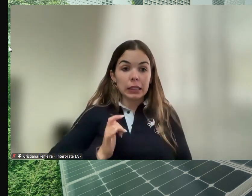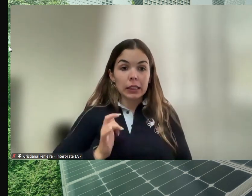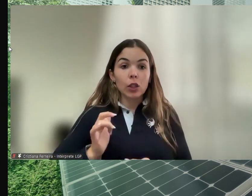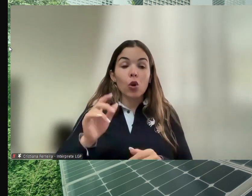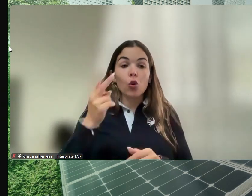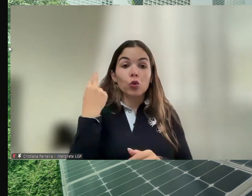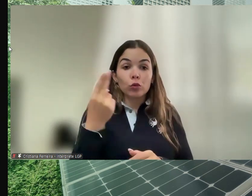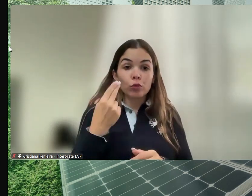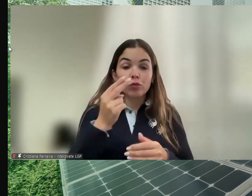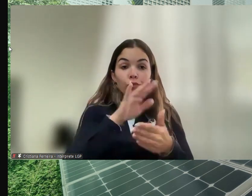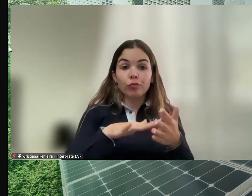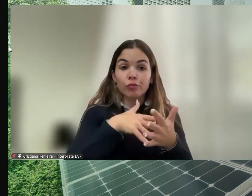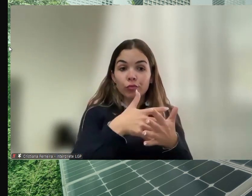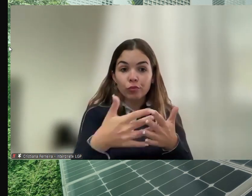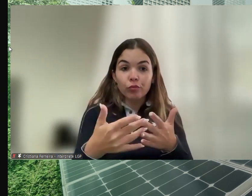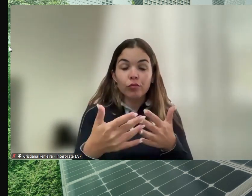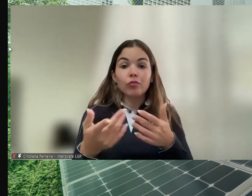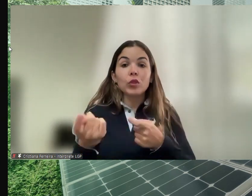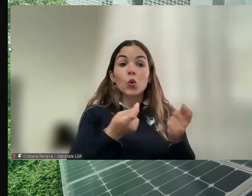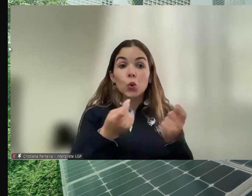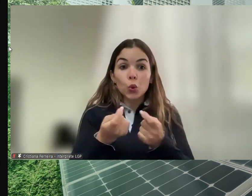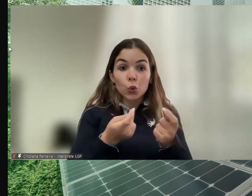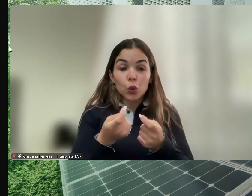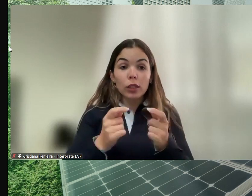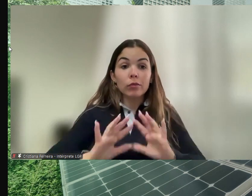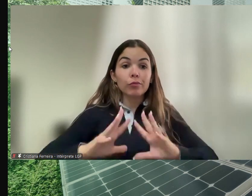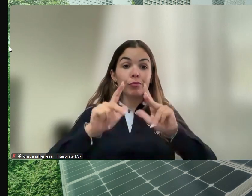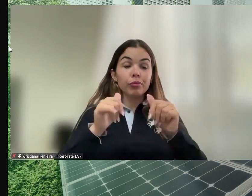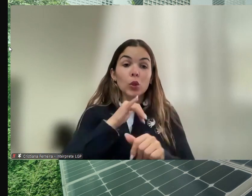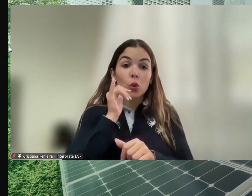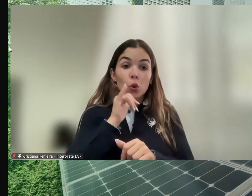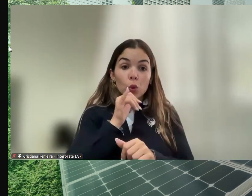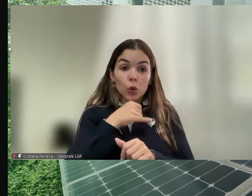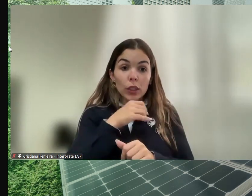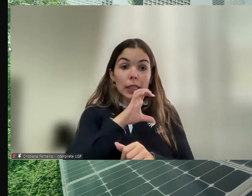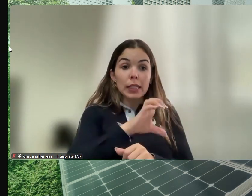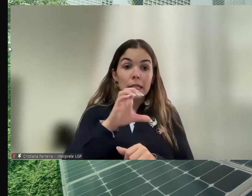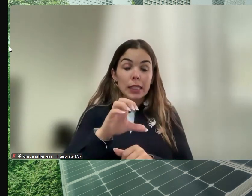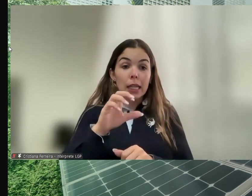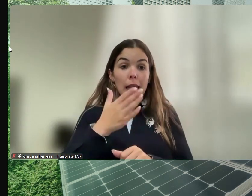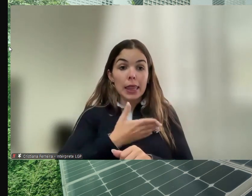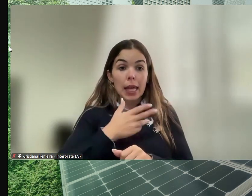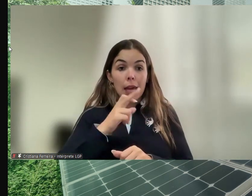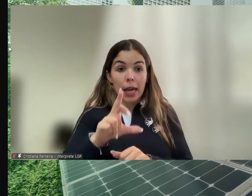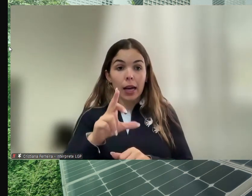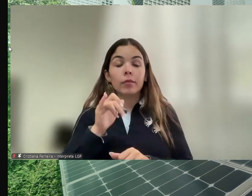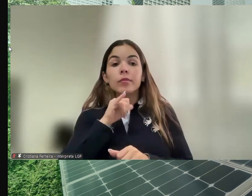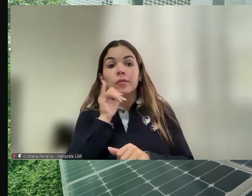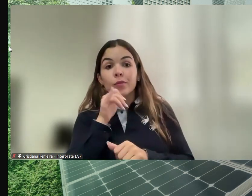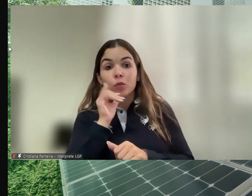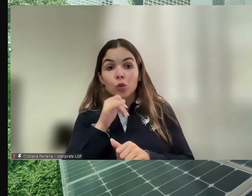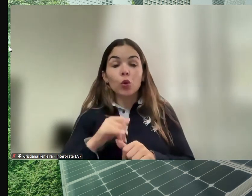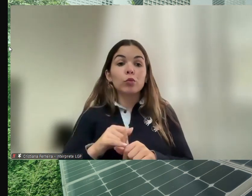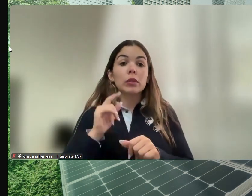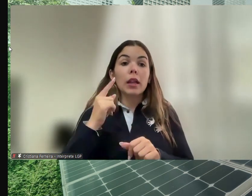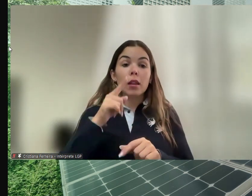Desenvolvimento Regional na Comissão de Coordenação e Desenvolvimento Regional do Algarve, a CCDR Algarve, onde ela desempenha um papel central